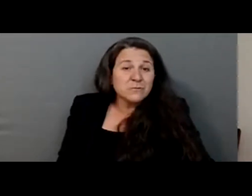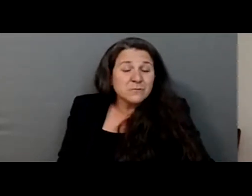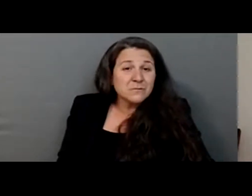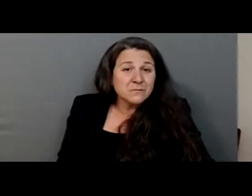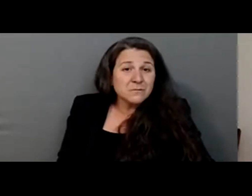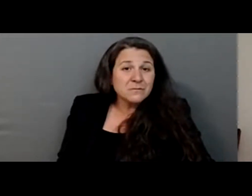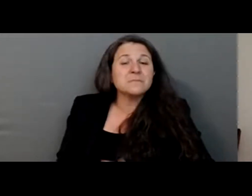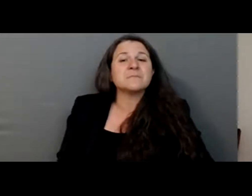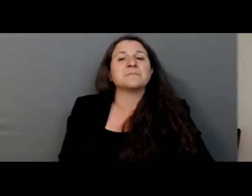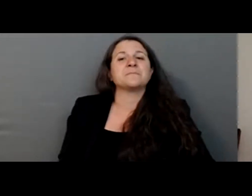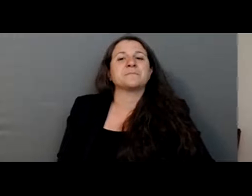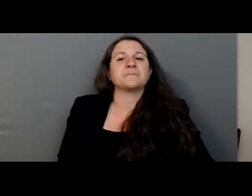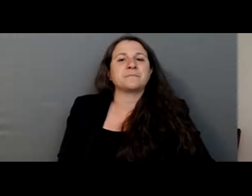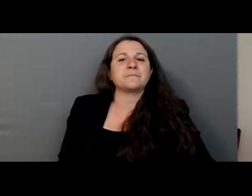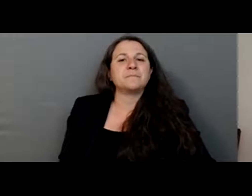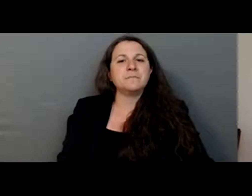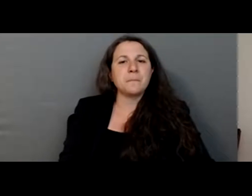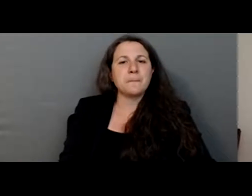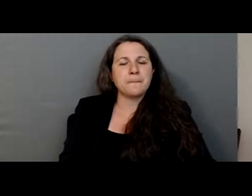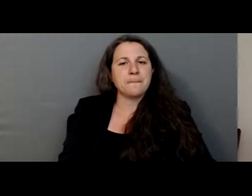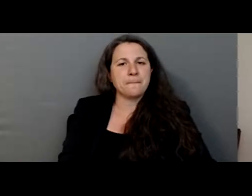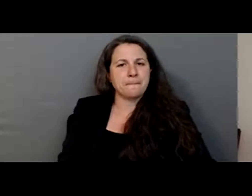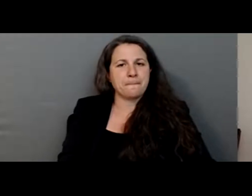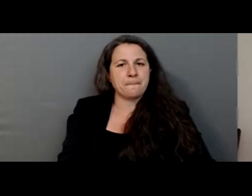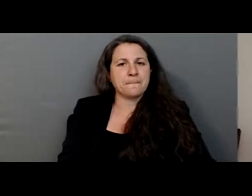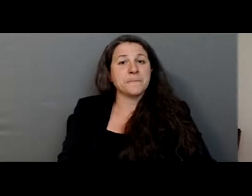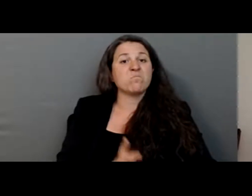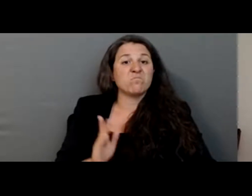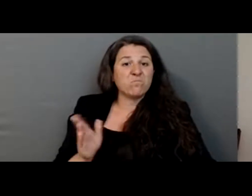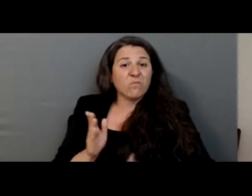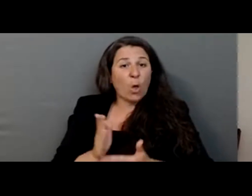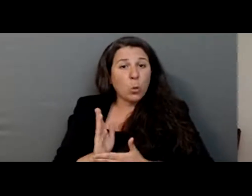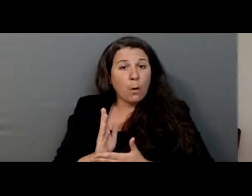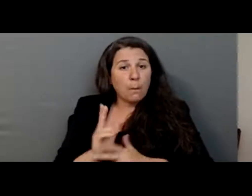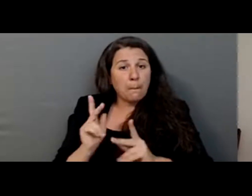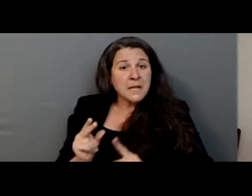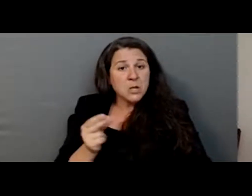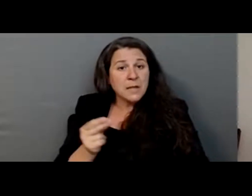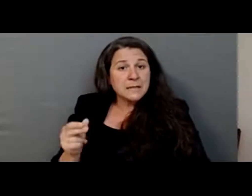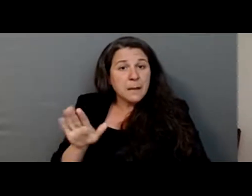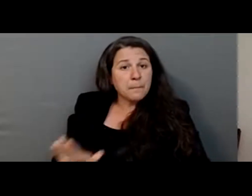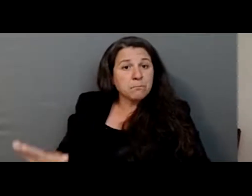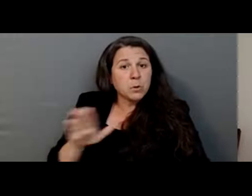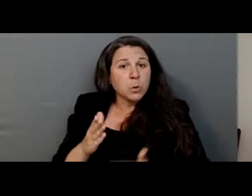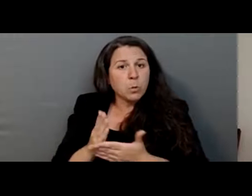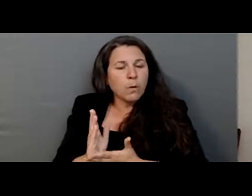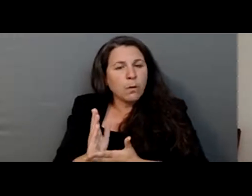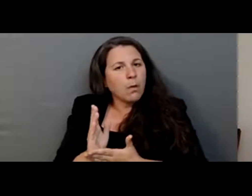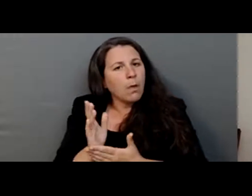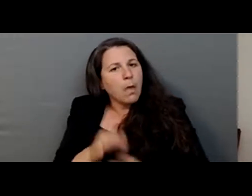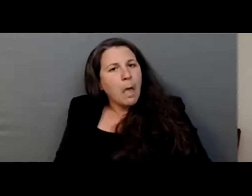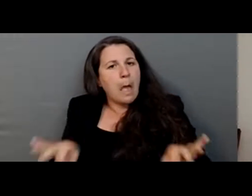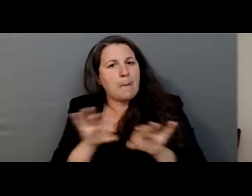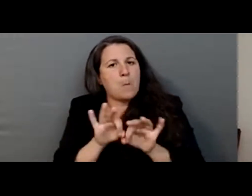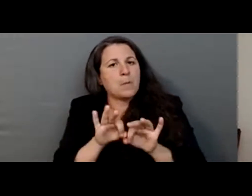nous semble-t-il, en fait, que la question des droits des personnes en situation de handicap soit vraiment au cœur des débats